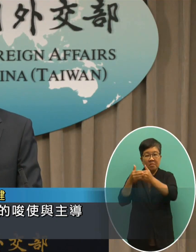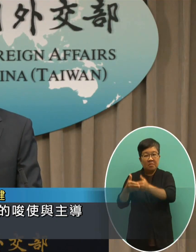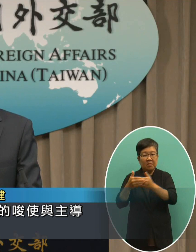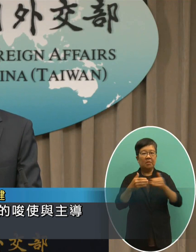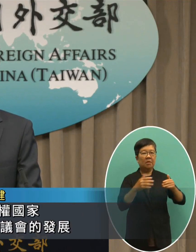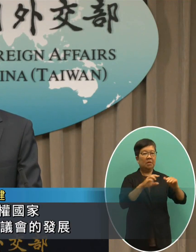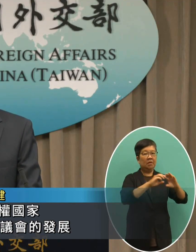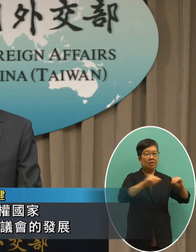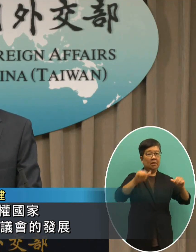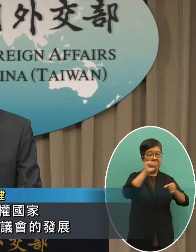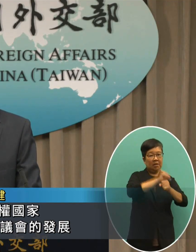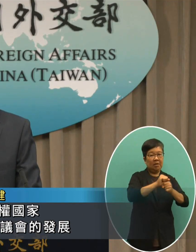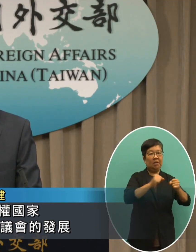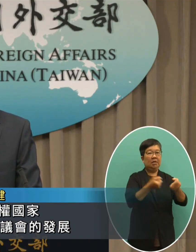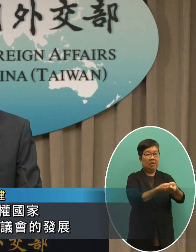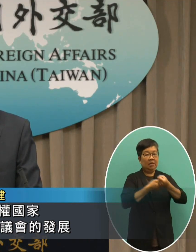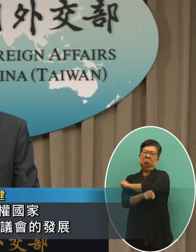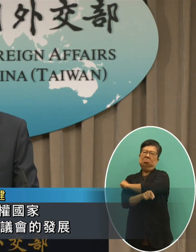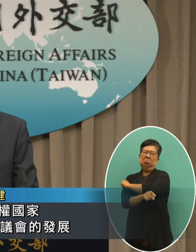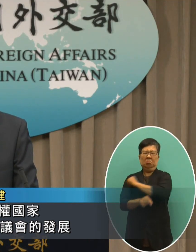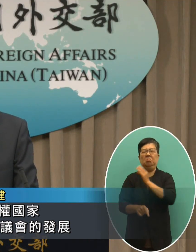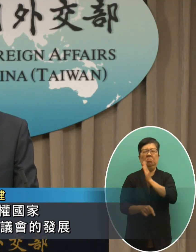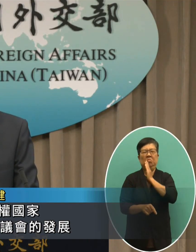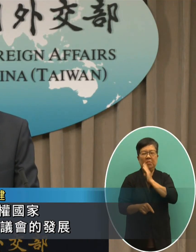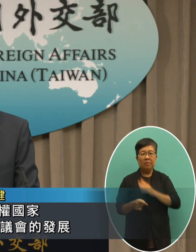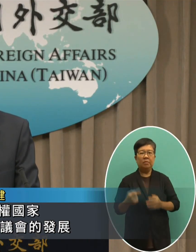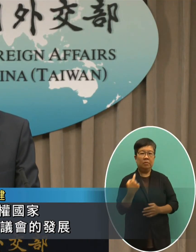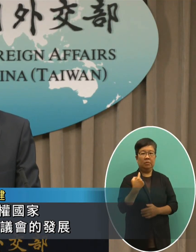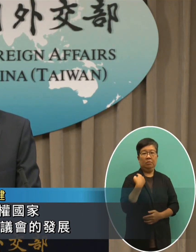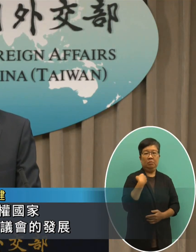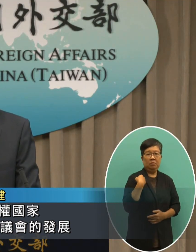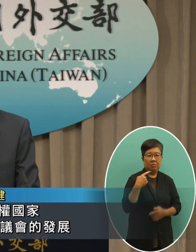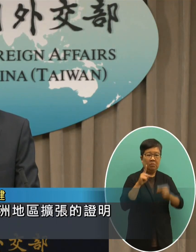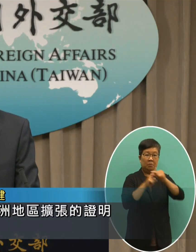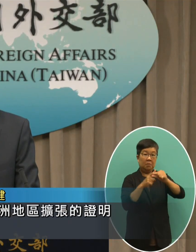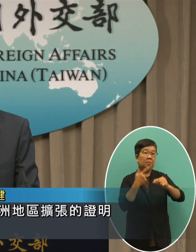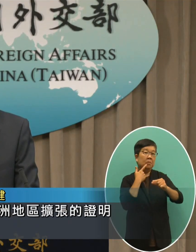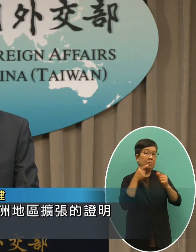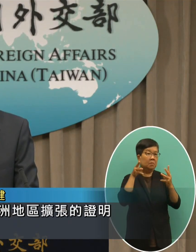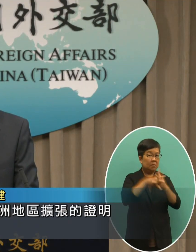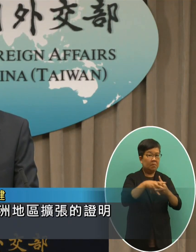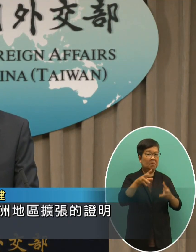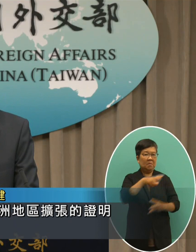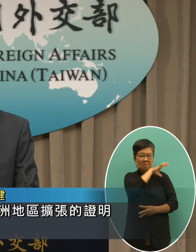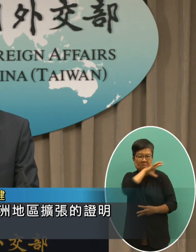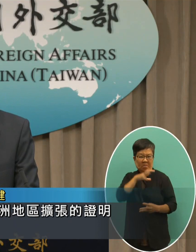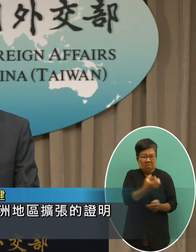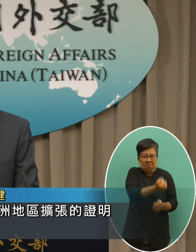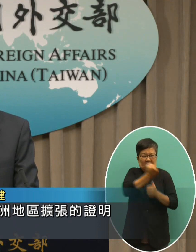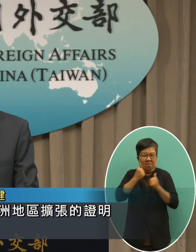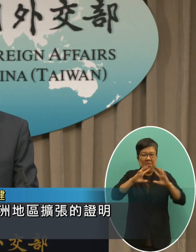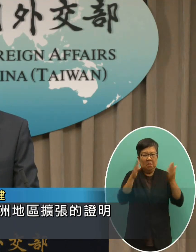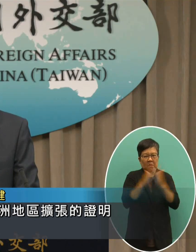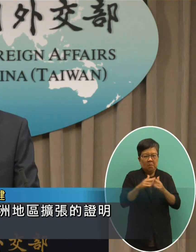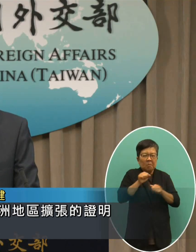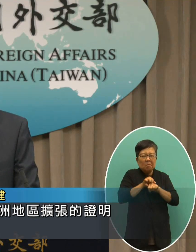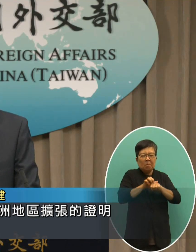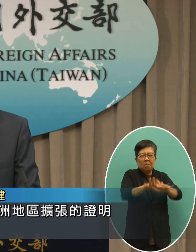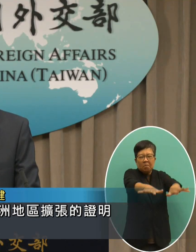都是恶名昭彰的集权国家。昨天中美洲议会的发展是威权国家在中美洲地区扩张的证明，不